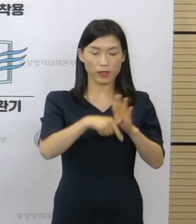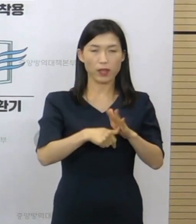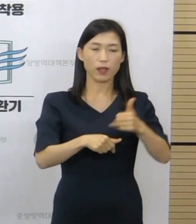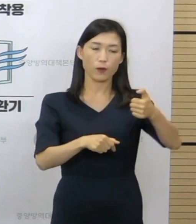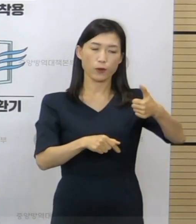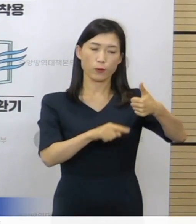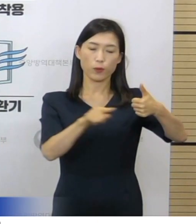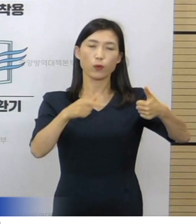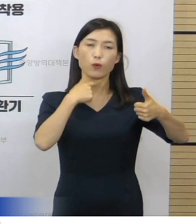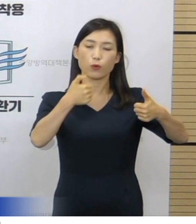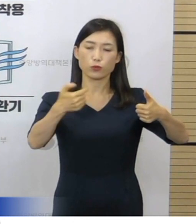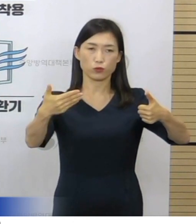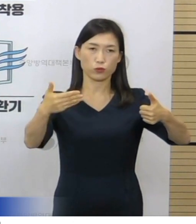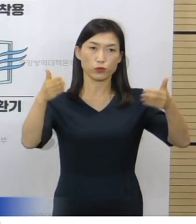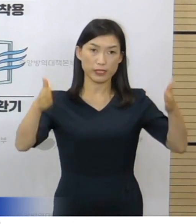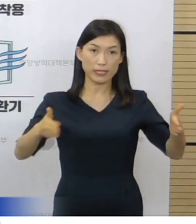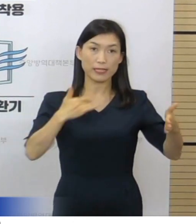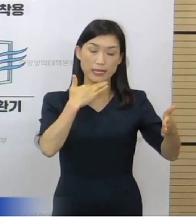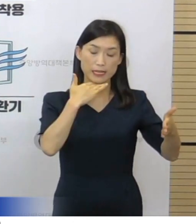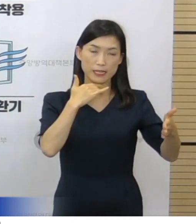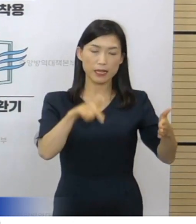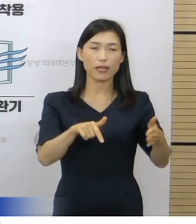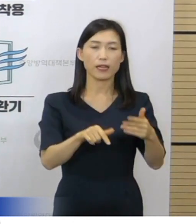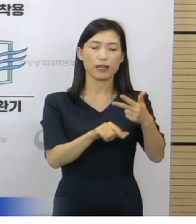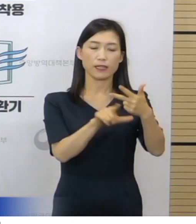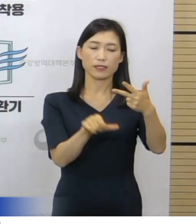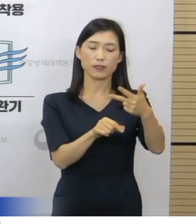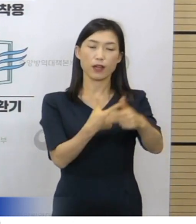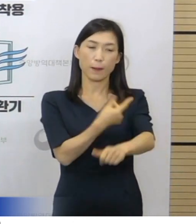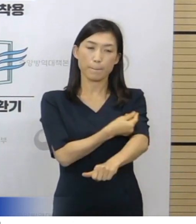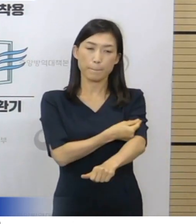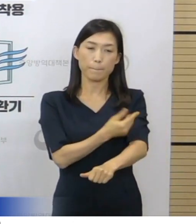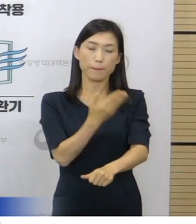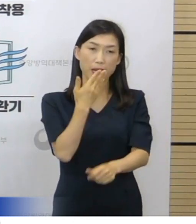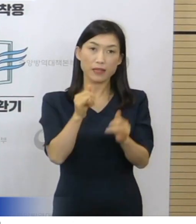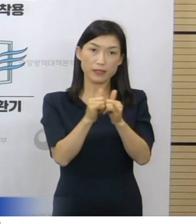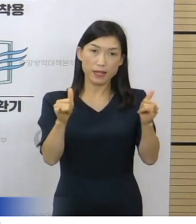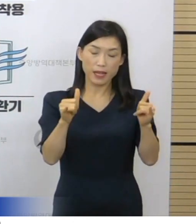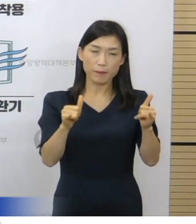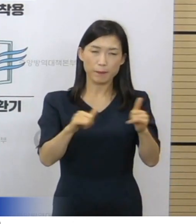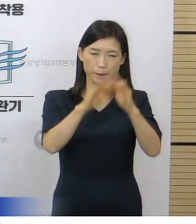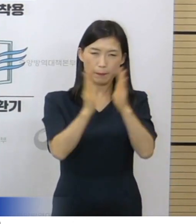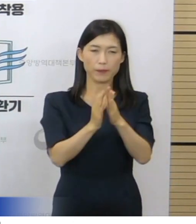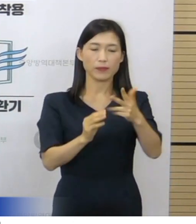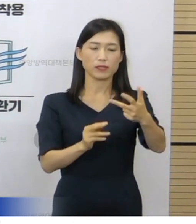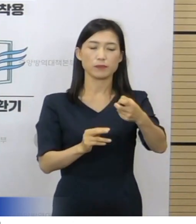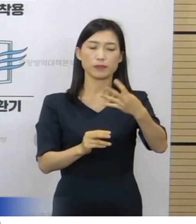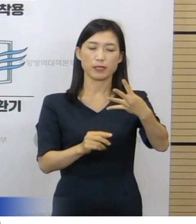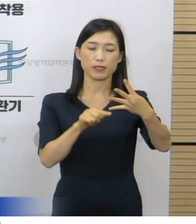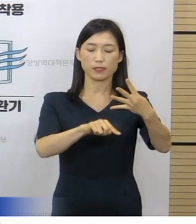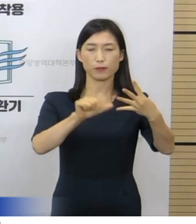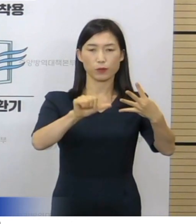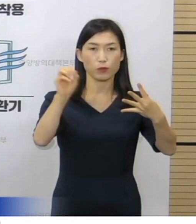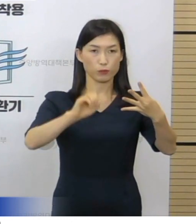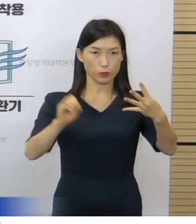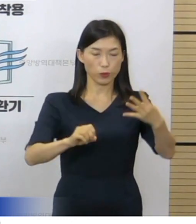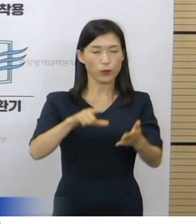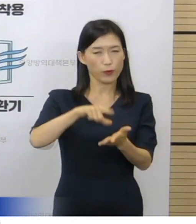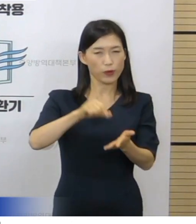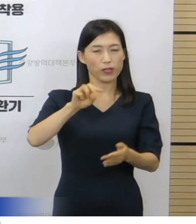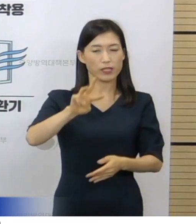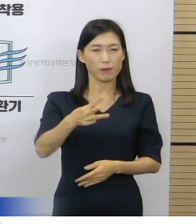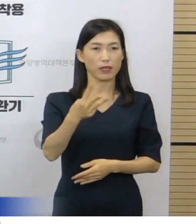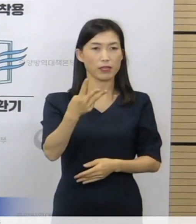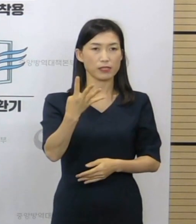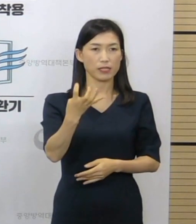59세 연령층 등 7월 접종 대상자 74.5% 인 약 340 2만명이